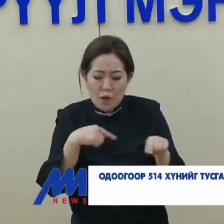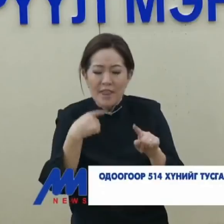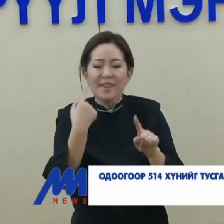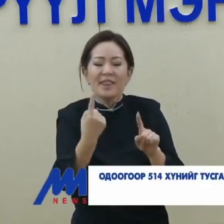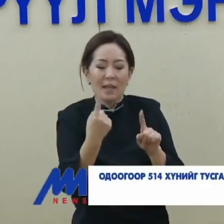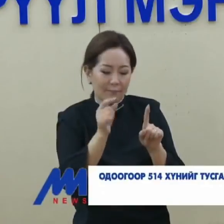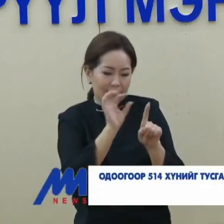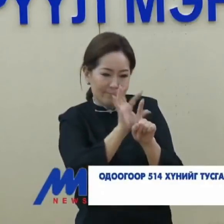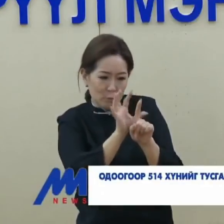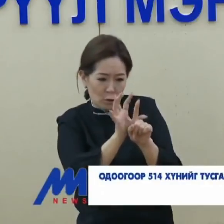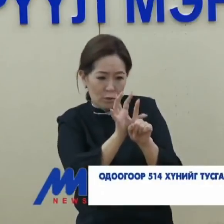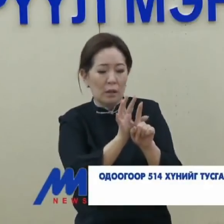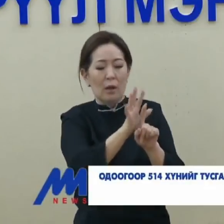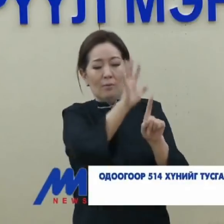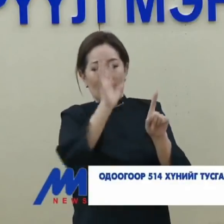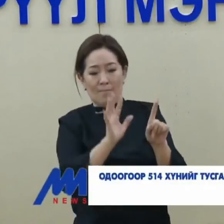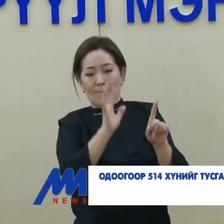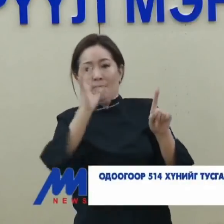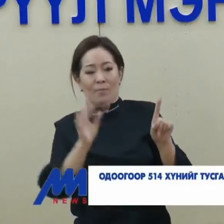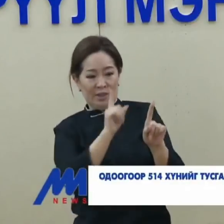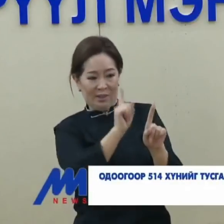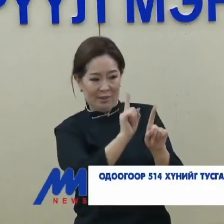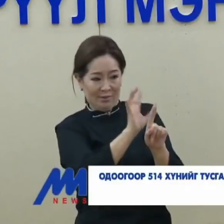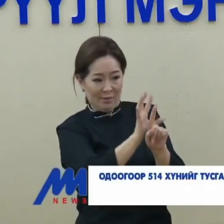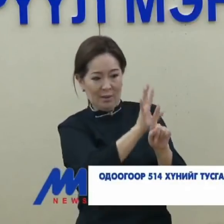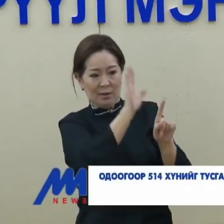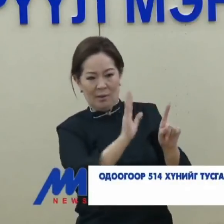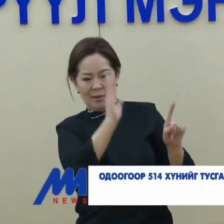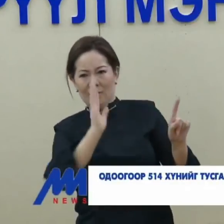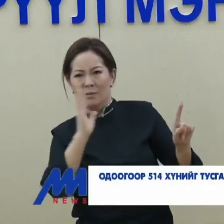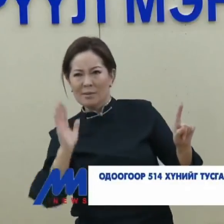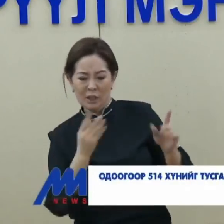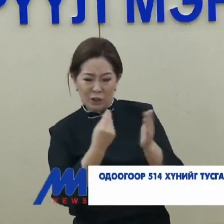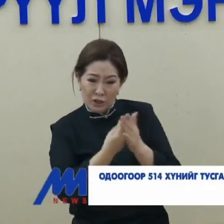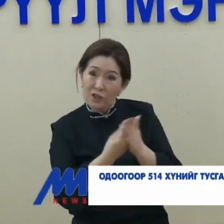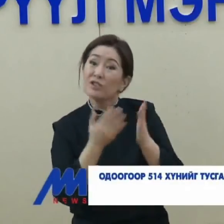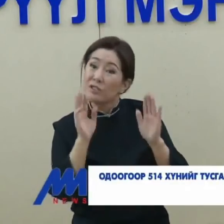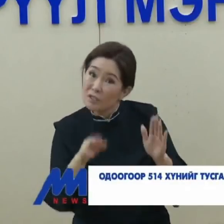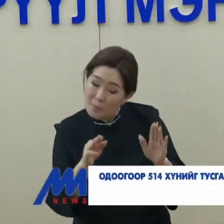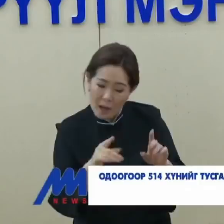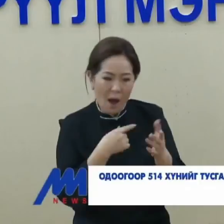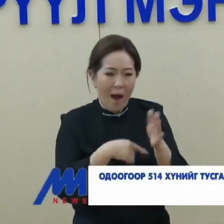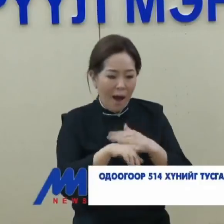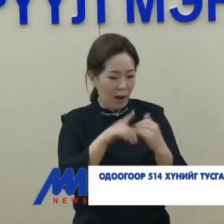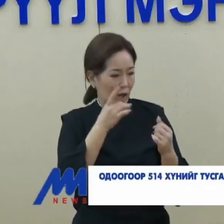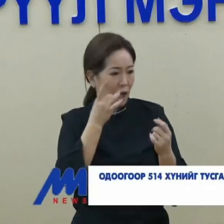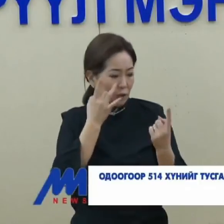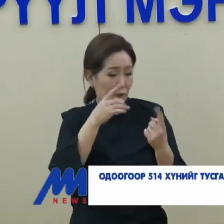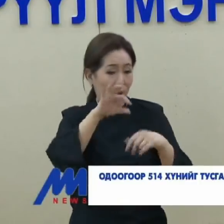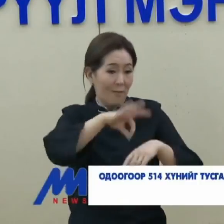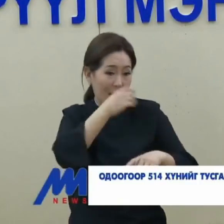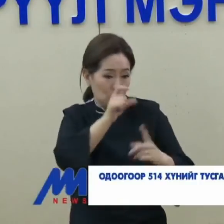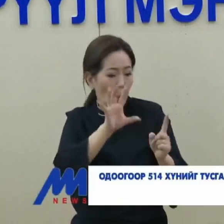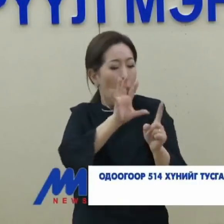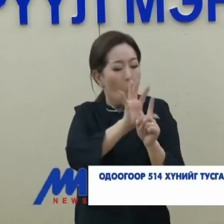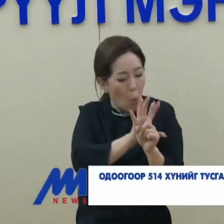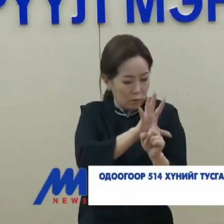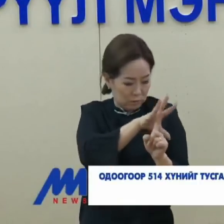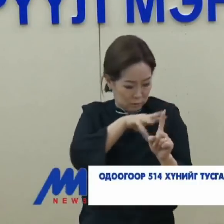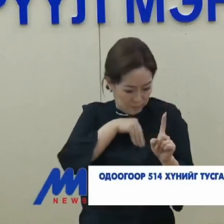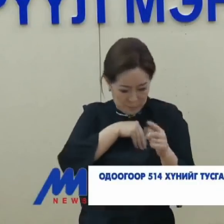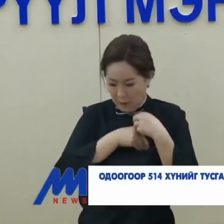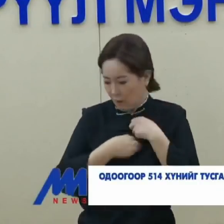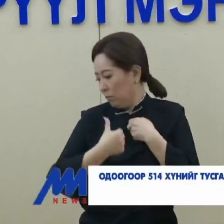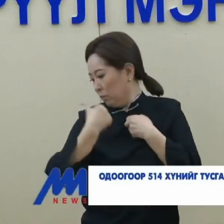1-р хавьтлуудыг тусгаарлана. За хавьтлын хавьтл гэж гарч ирнэ. Өөрөөр хэлбэл одоо тухайн одоо